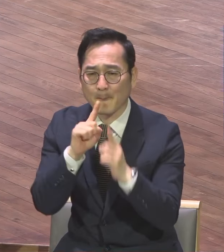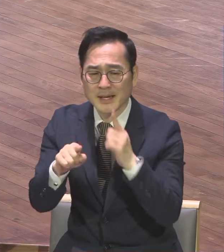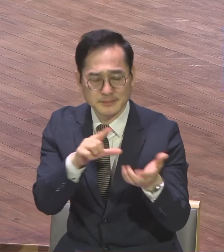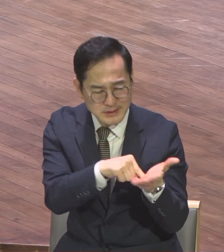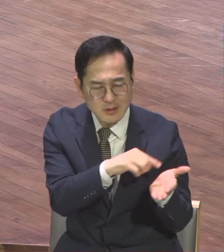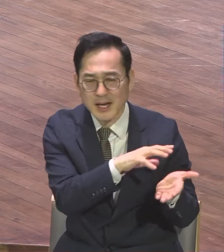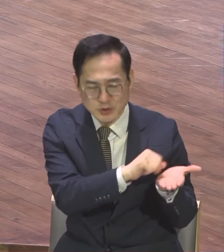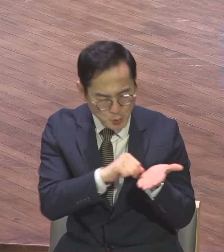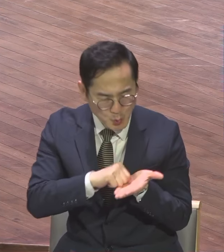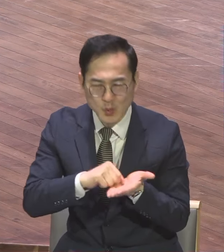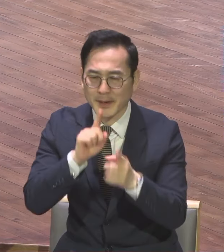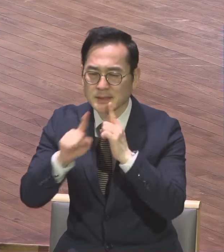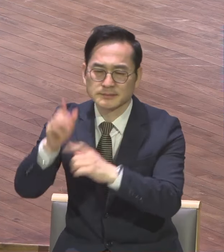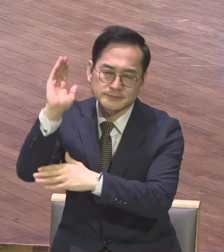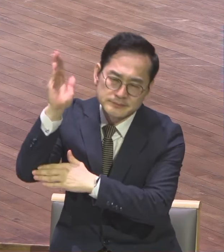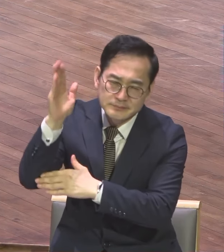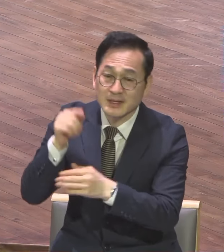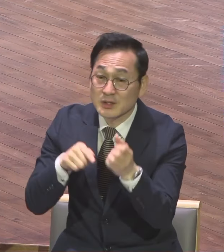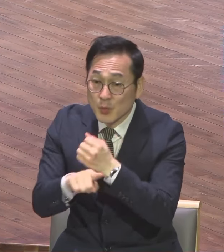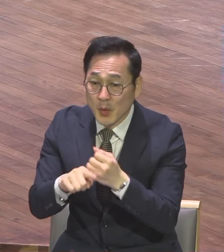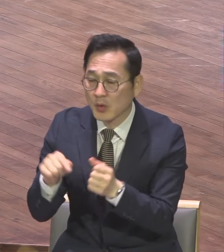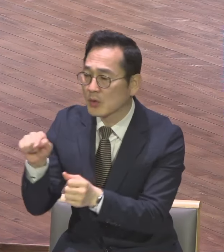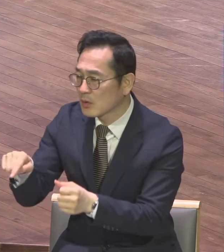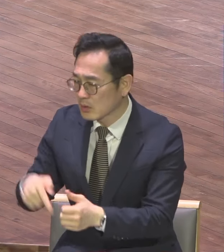다니엘이 뭐라죠? 뜻을 정하여.